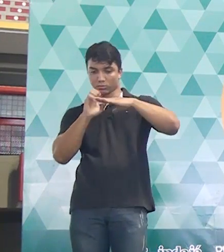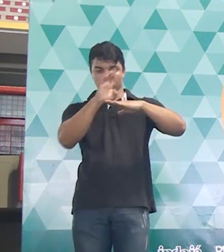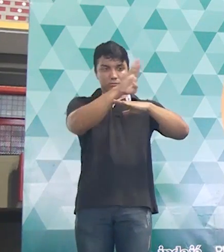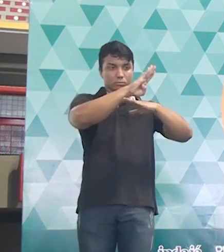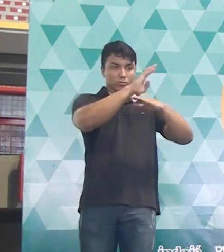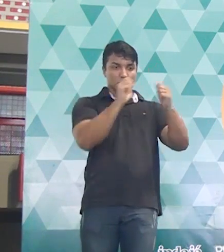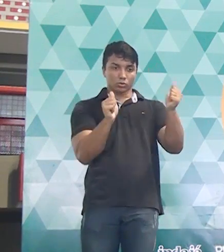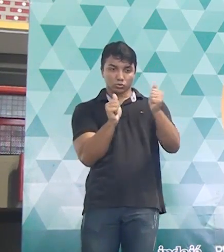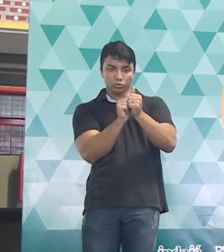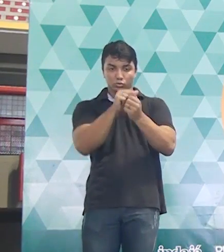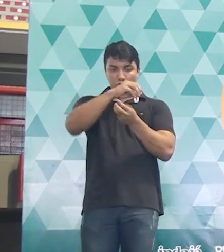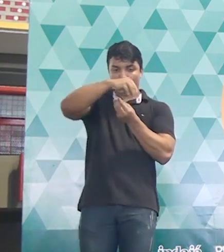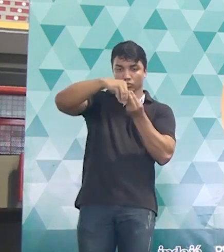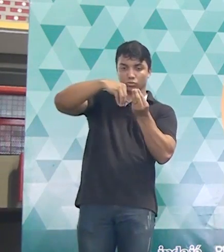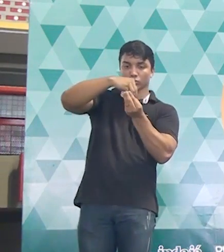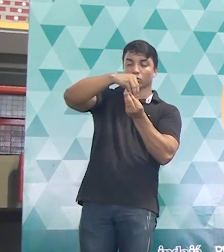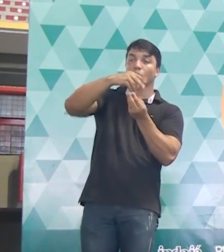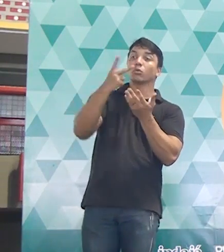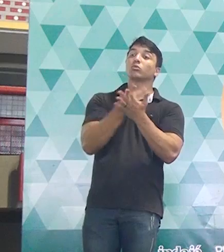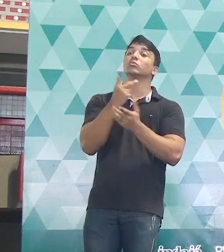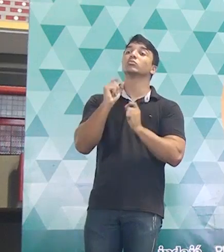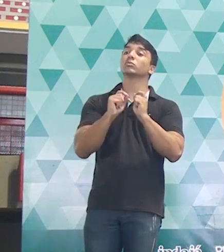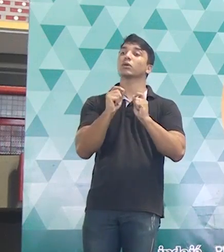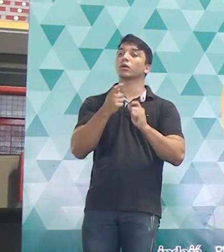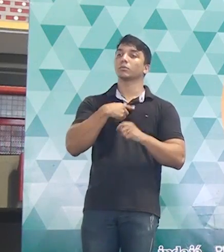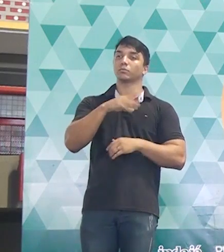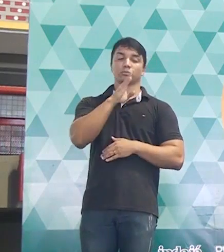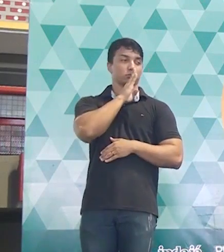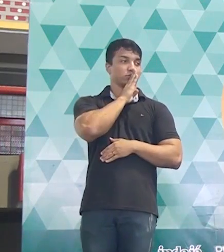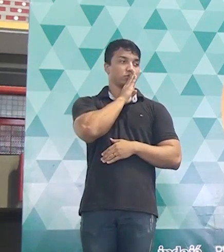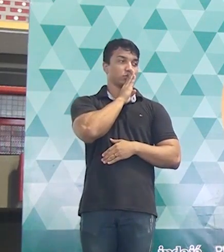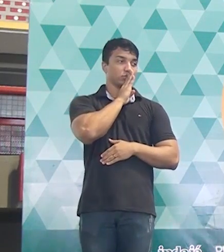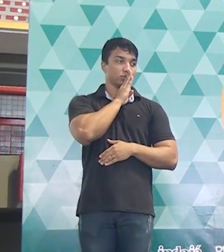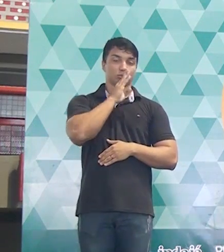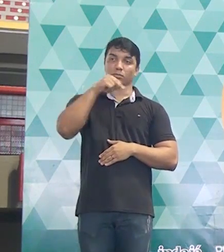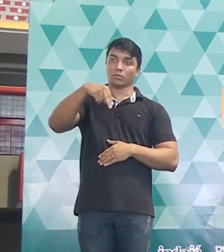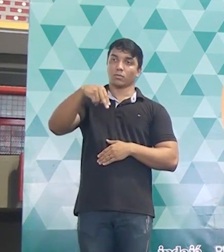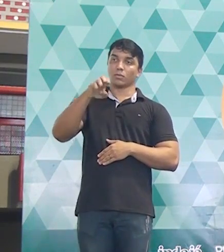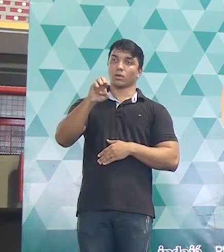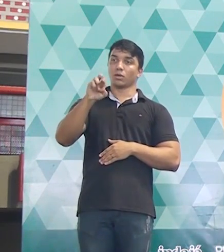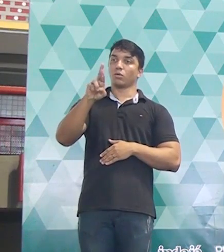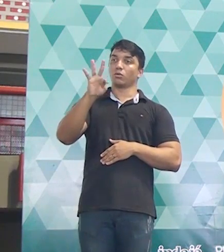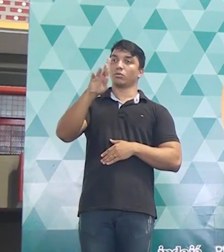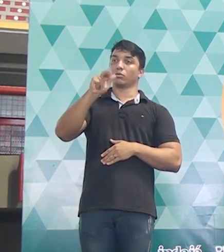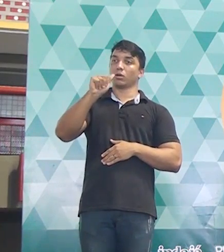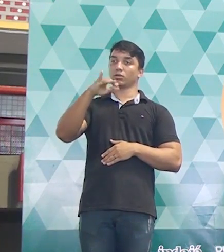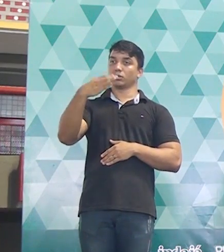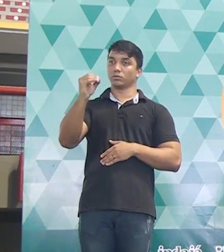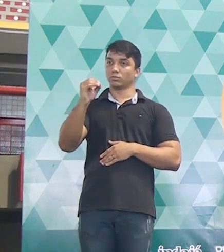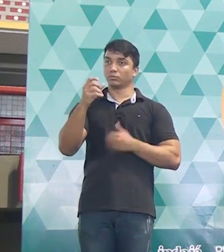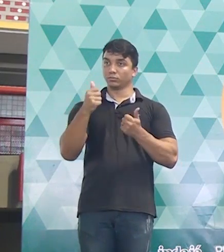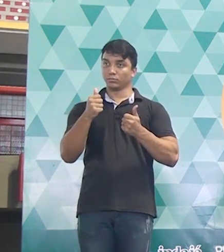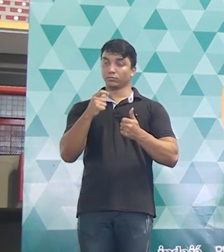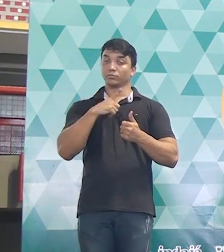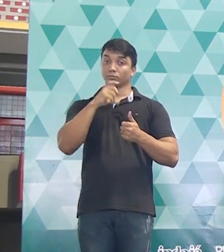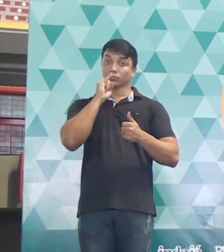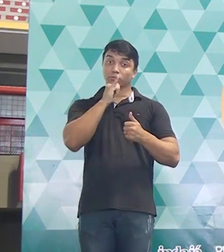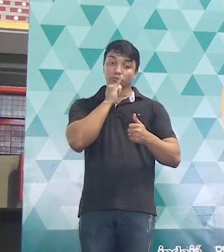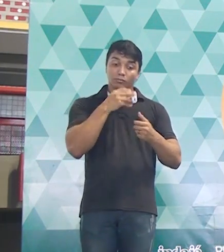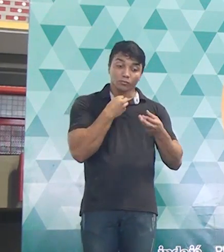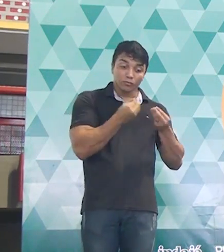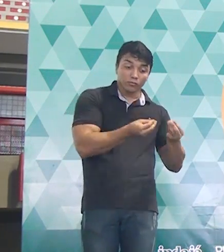juntam, você tem uma reação de neutralização. Então, o ambiente que era básico ficou